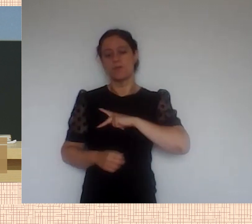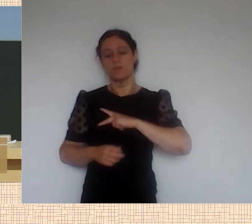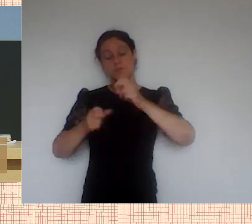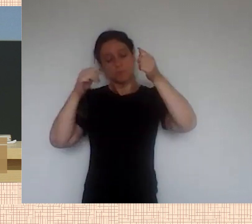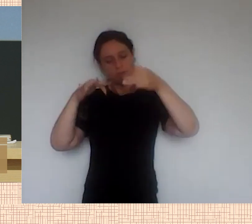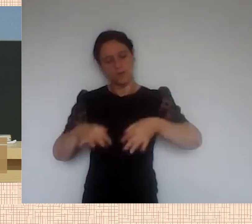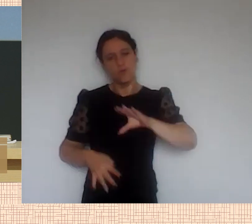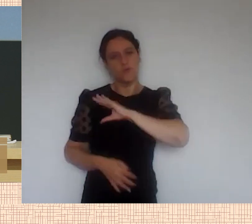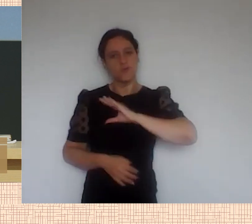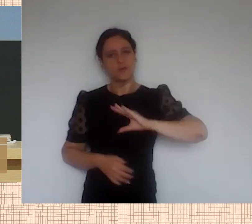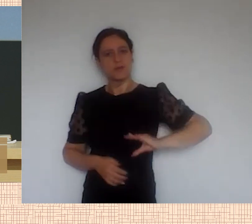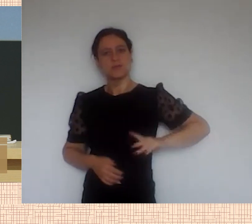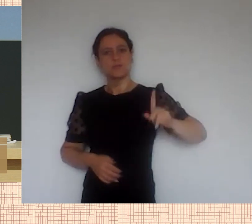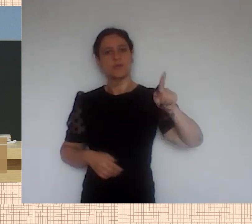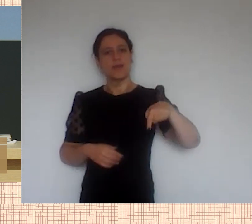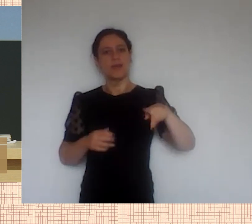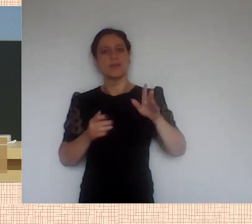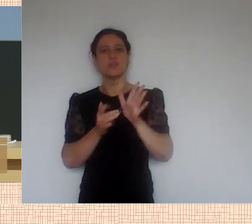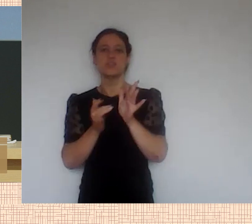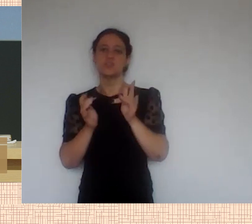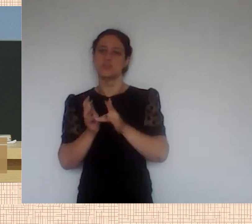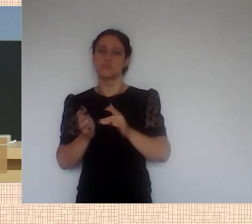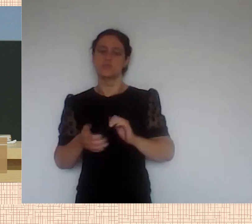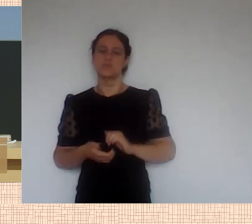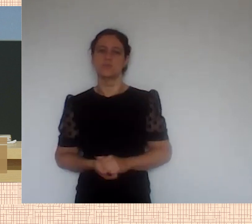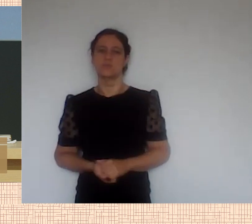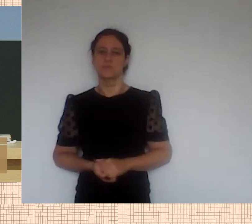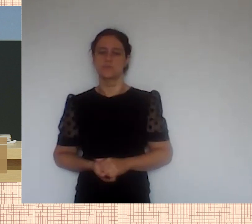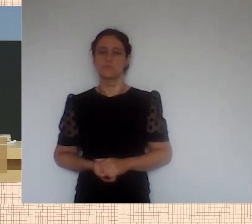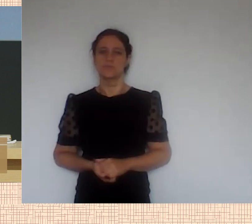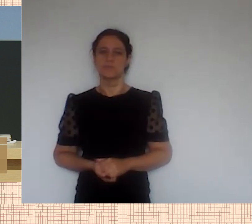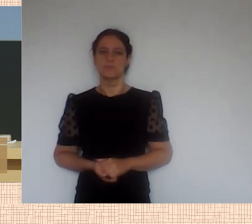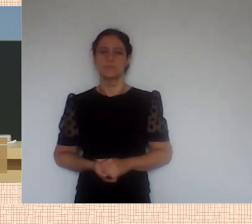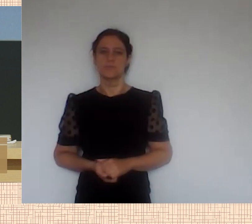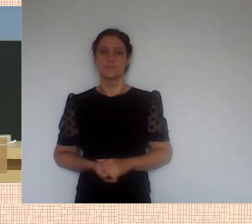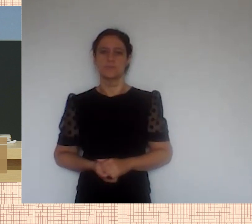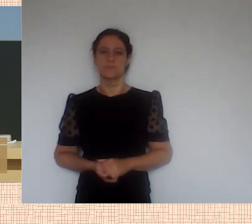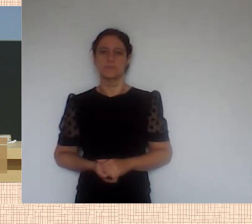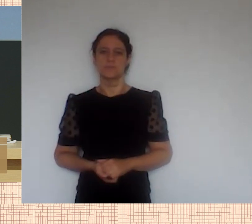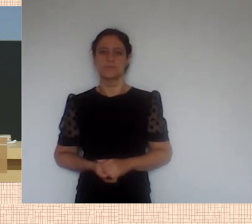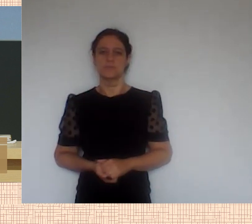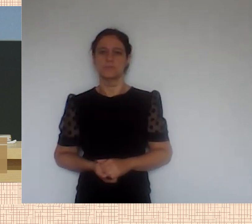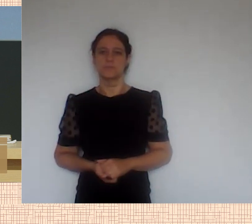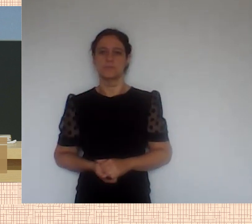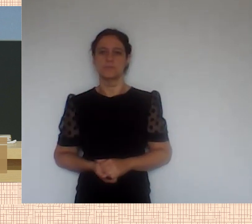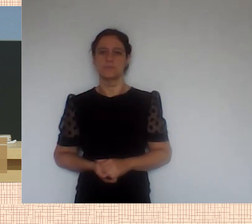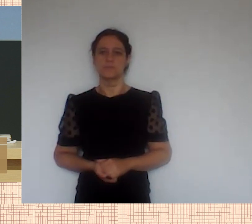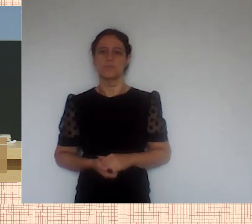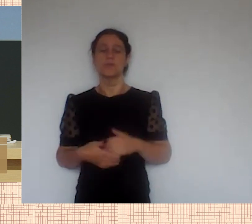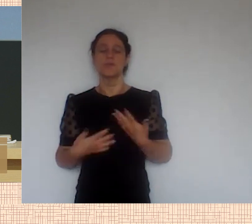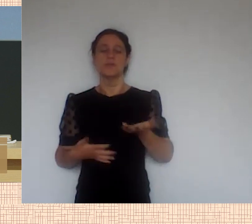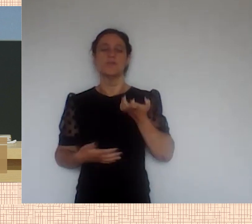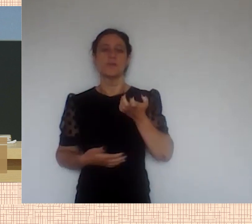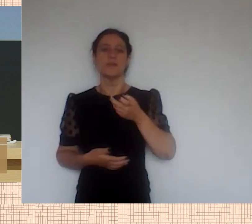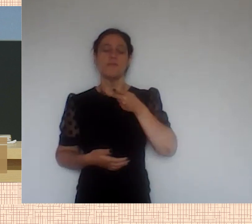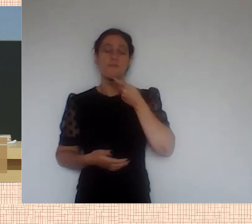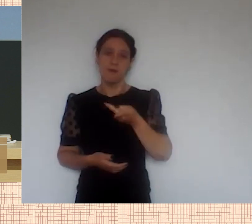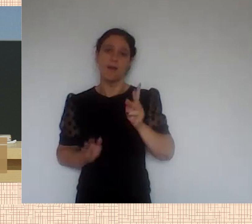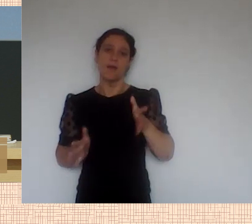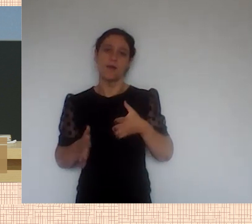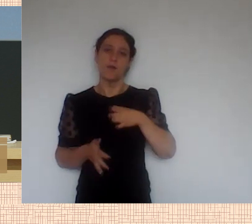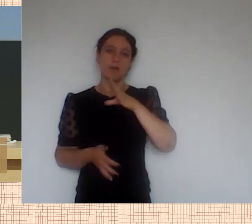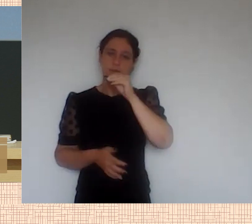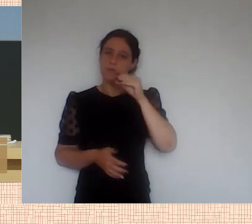Irmãos, eu quero dizer essa palavra para as nossas crianças, pré-adolescentes, adolescentes, irmãos, vamos